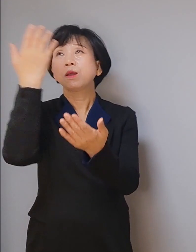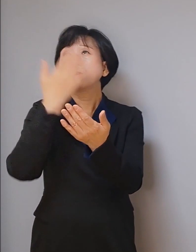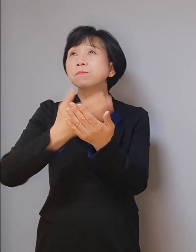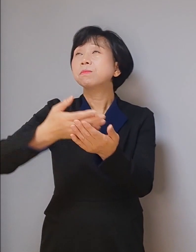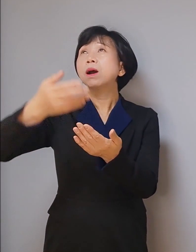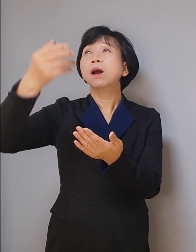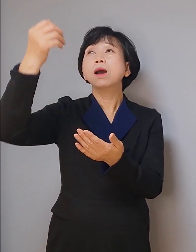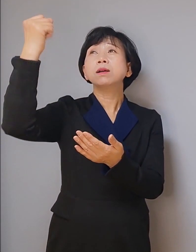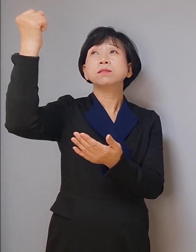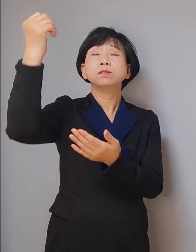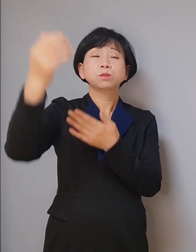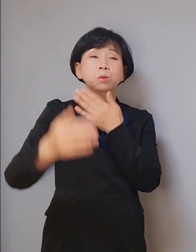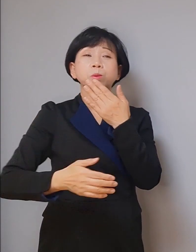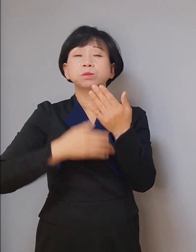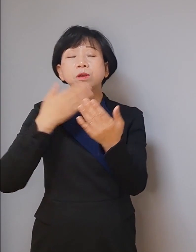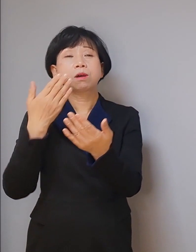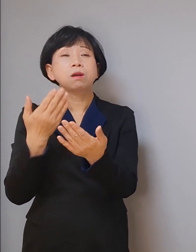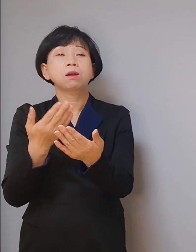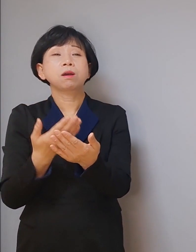받으소서